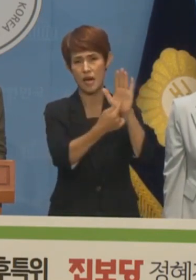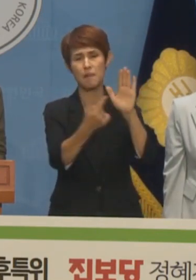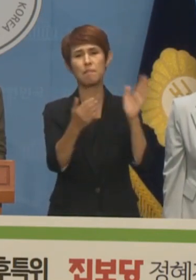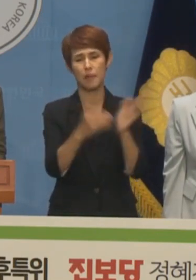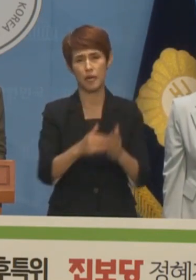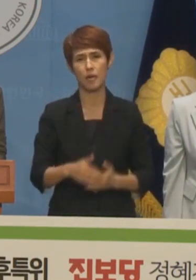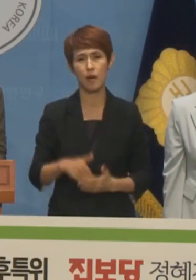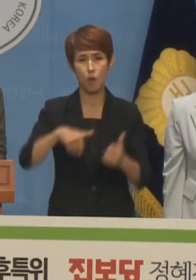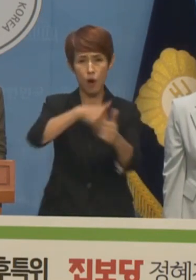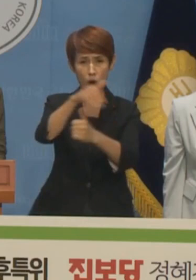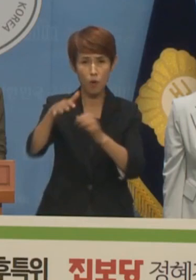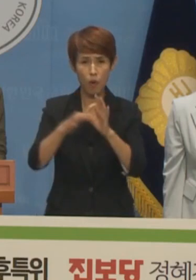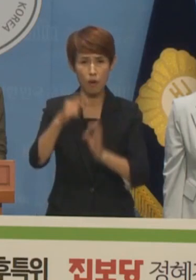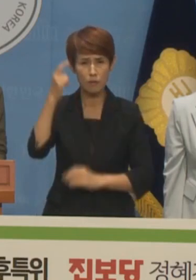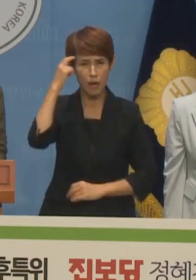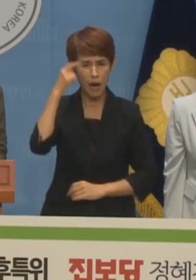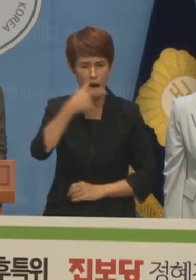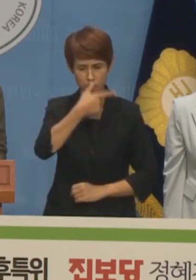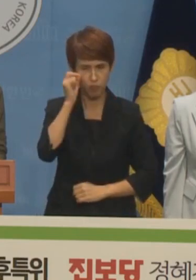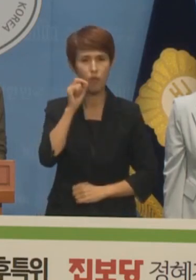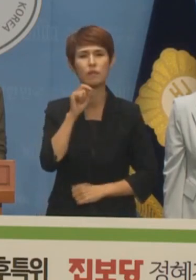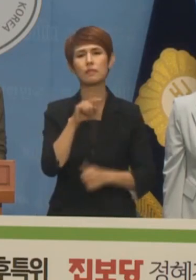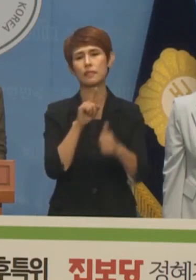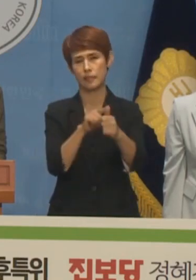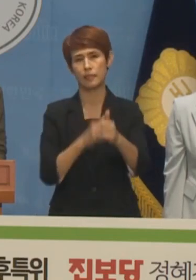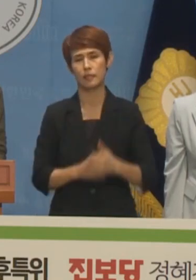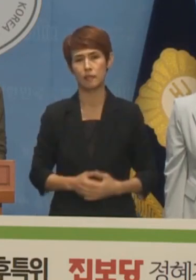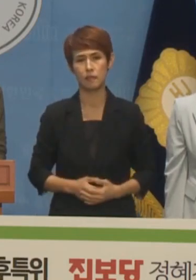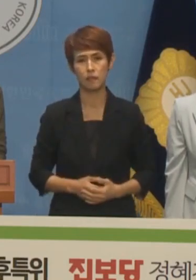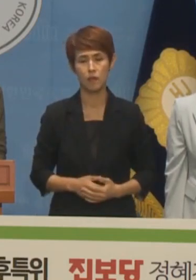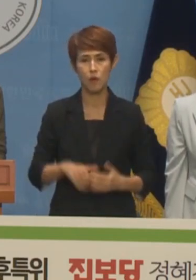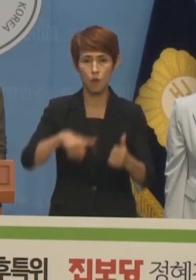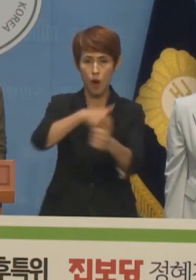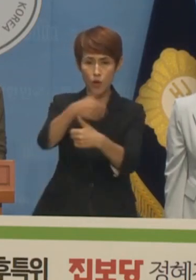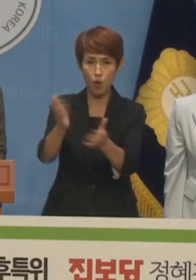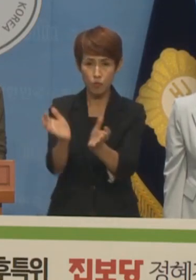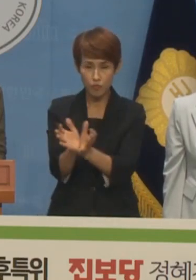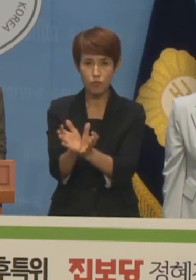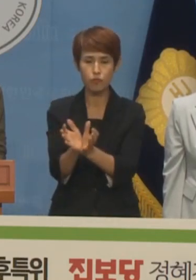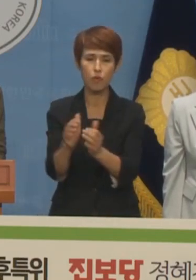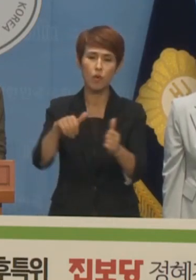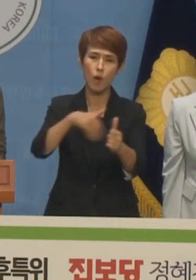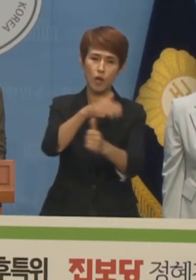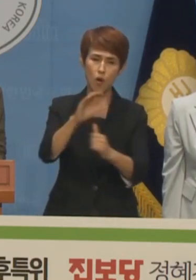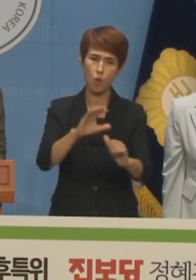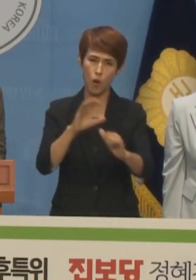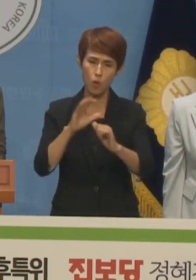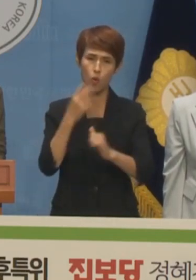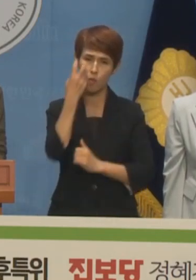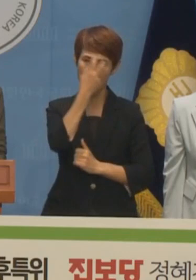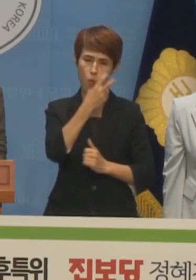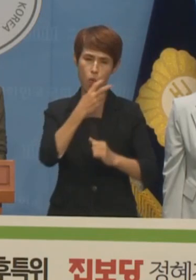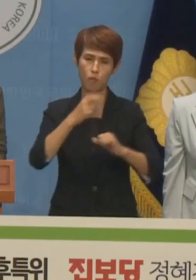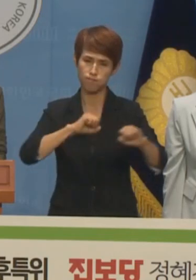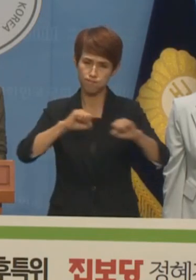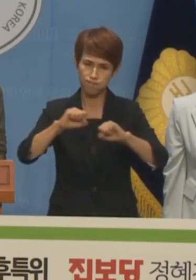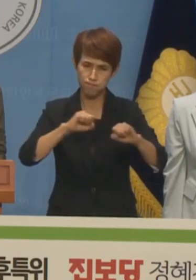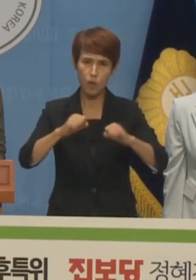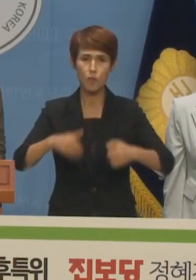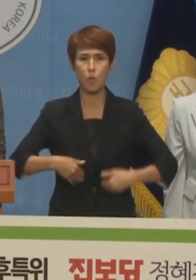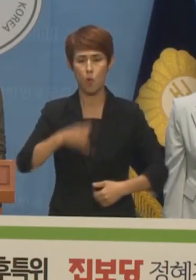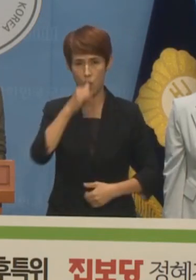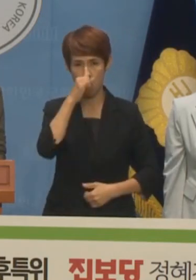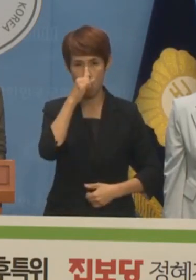인식마저도 부족합니다. 환경부는 환경의 활용과 보호의 균형을 잡는 역할을 담당해야 하고 이를